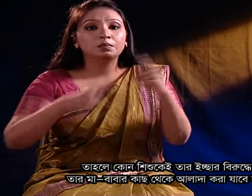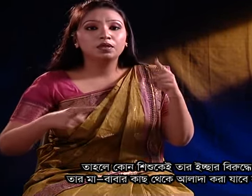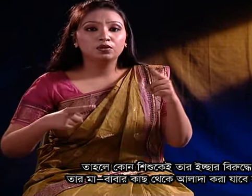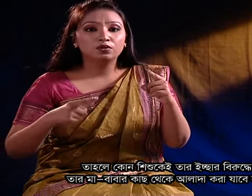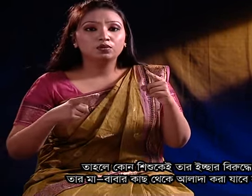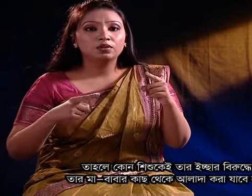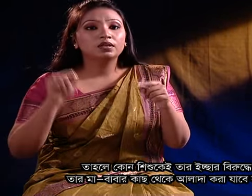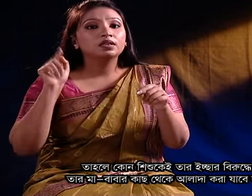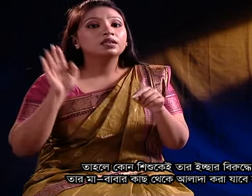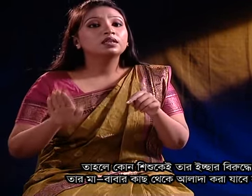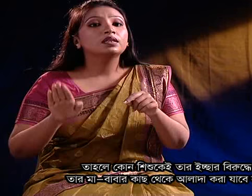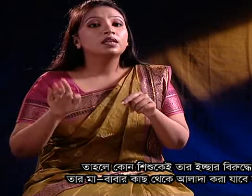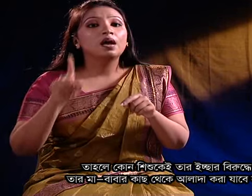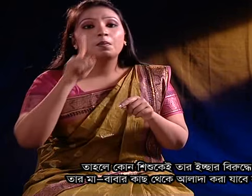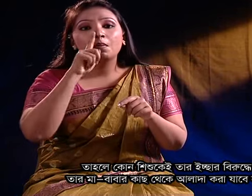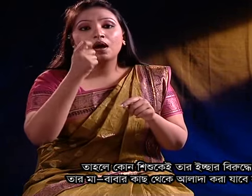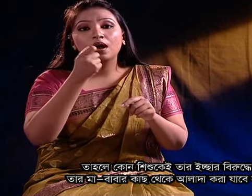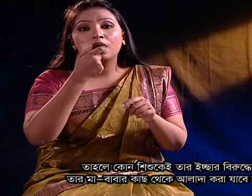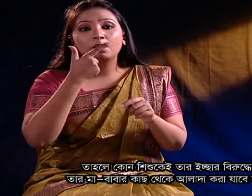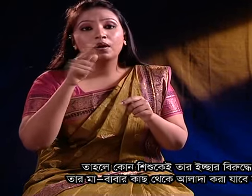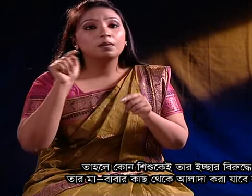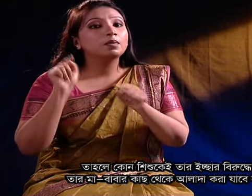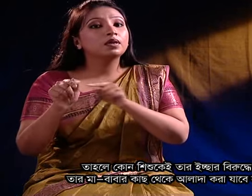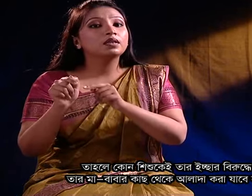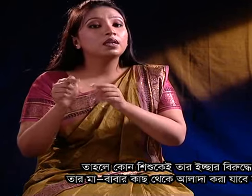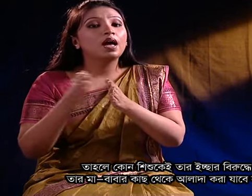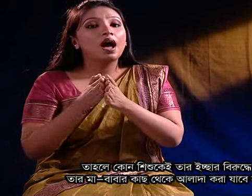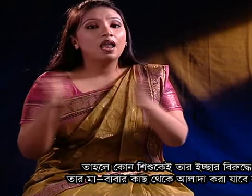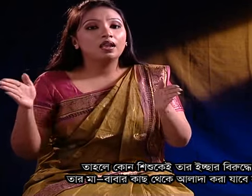বাবার কাছ থেকে আলাদা করা যাবে না।